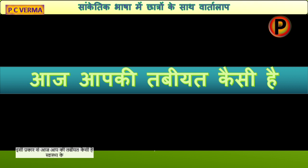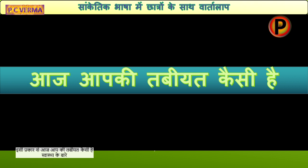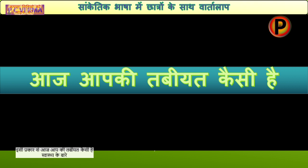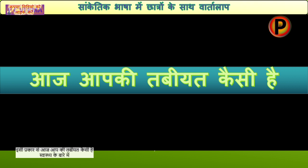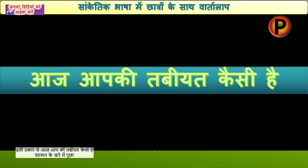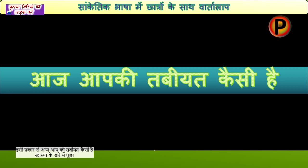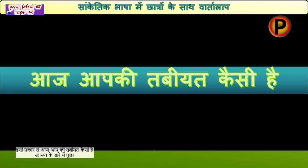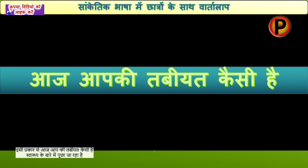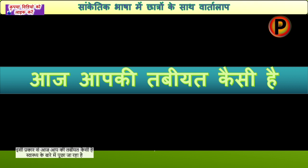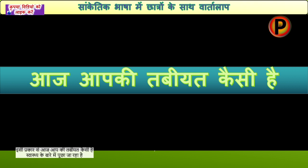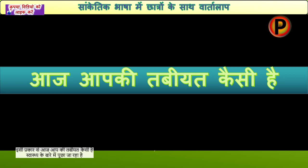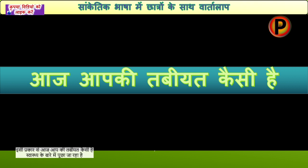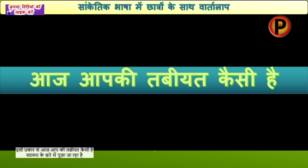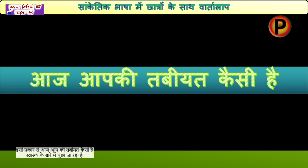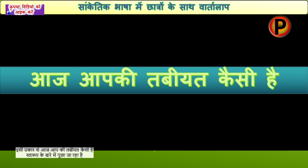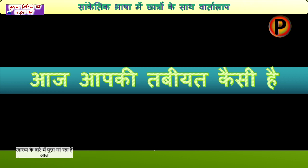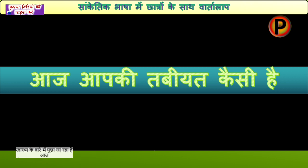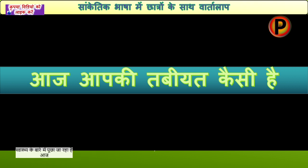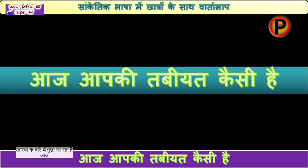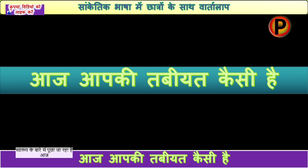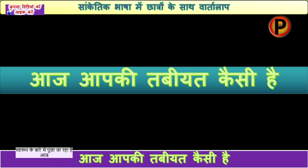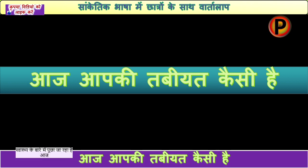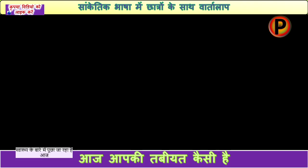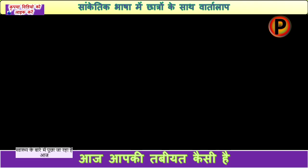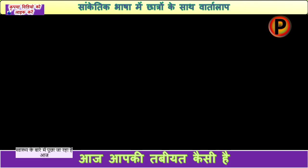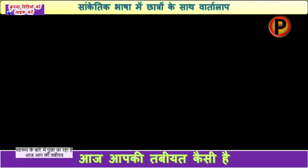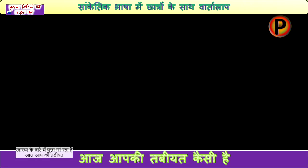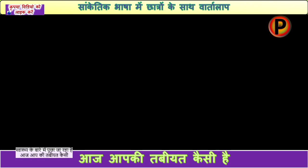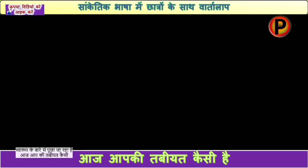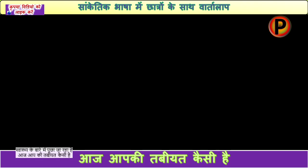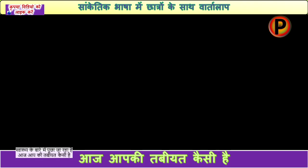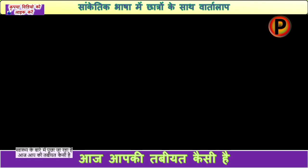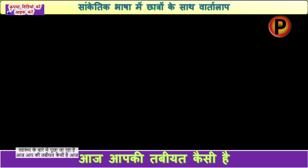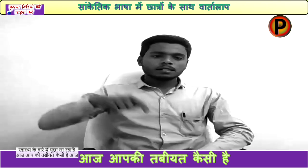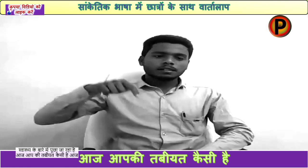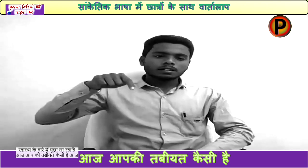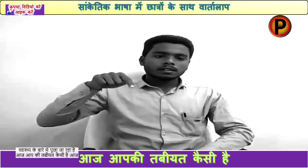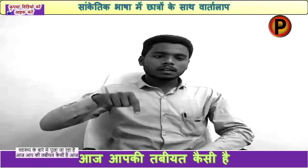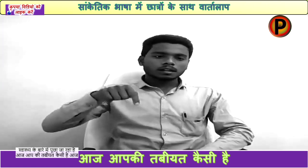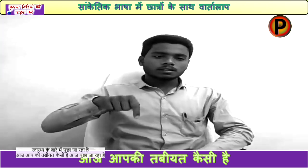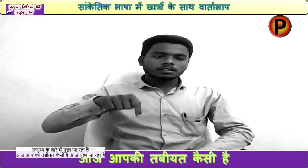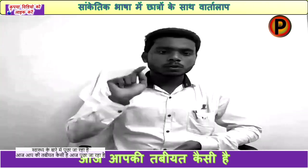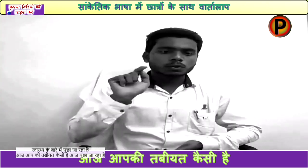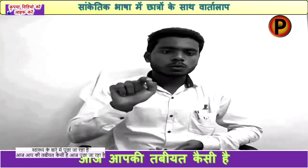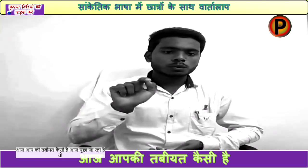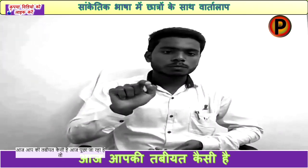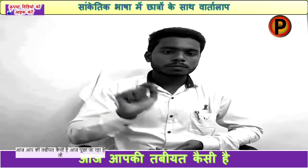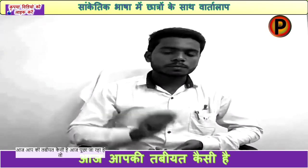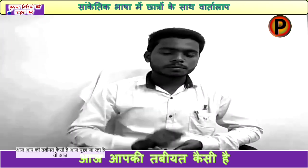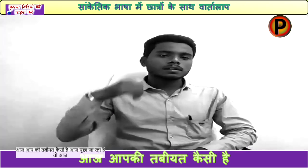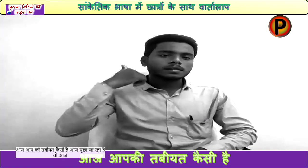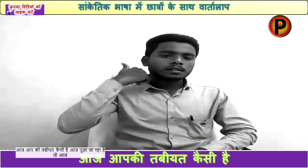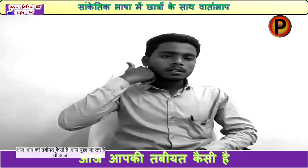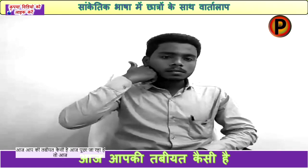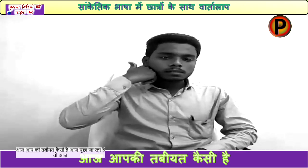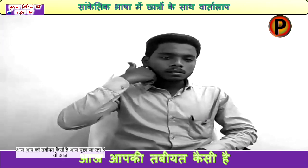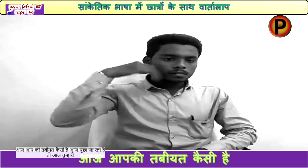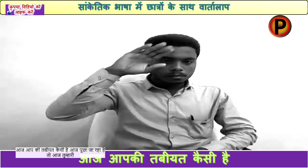है, आज आपकी तबीयत कैसी है, आज पूछा जा रहा है, तो आज तुम्हारी